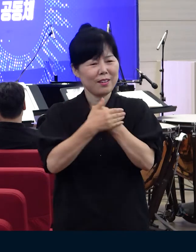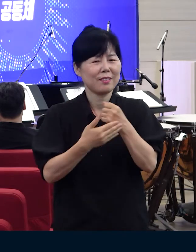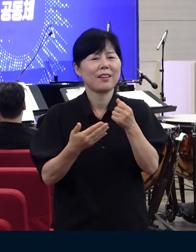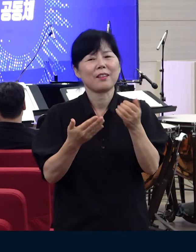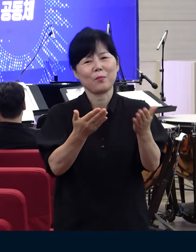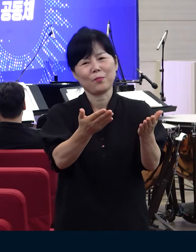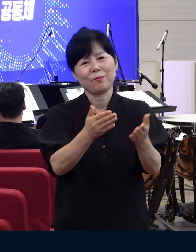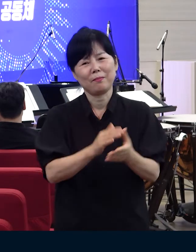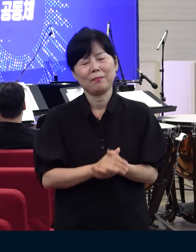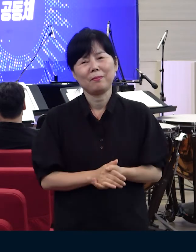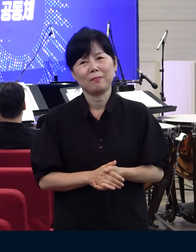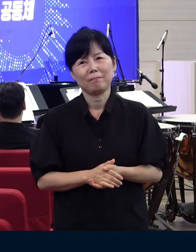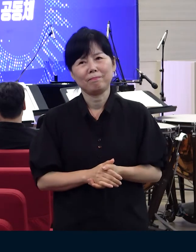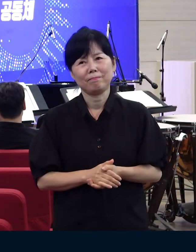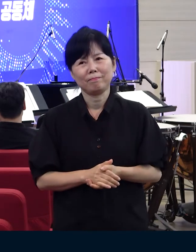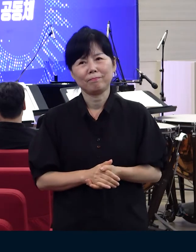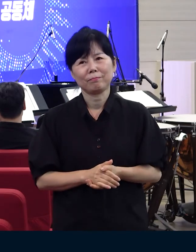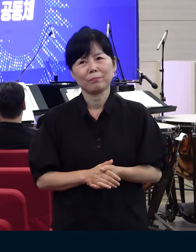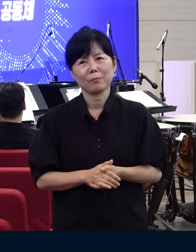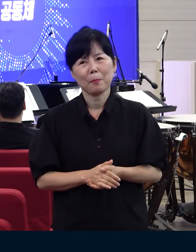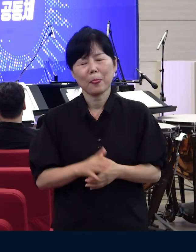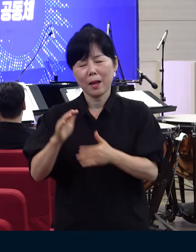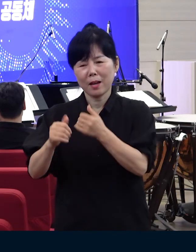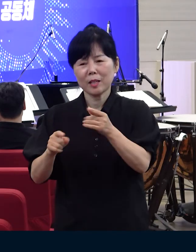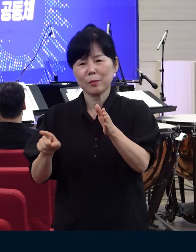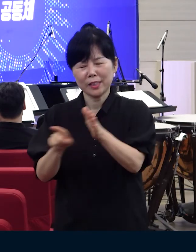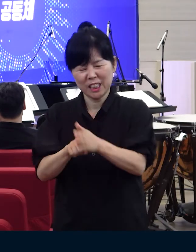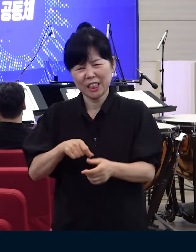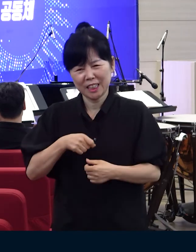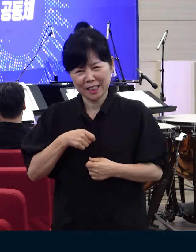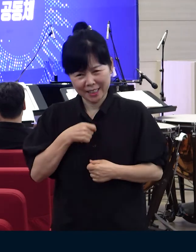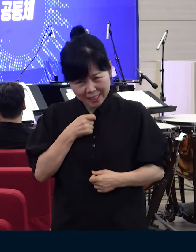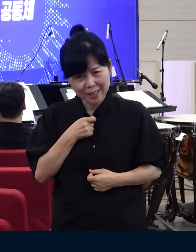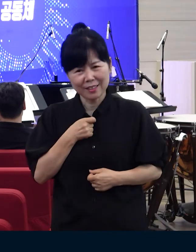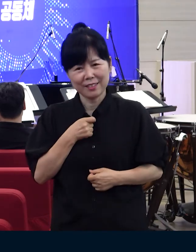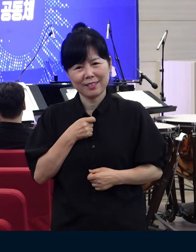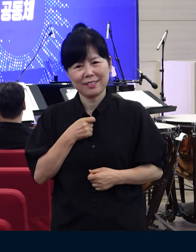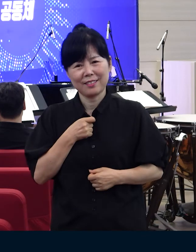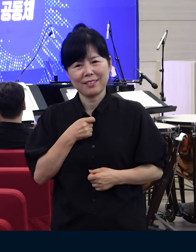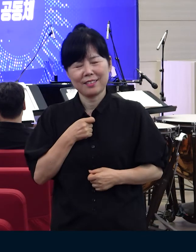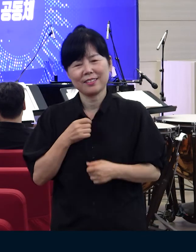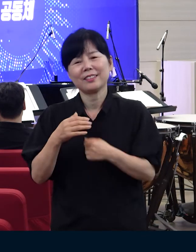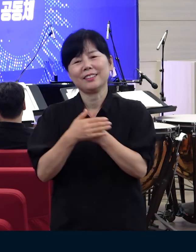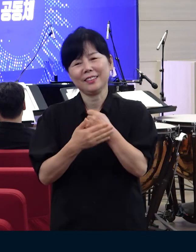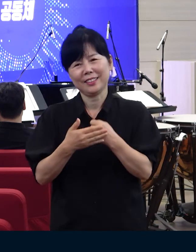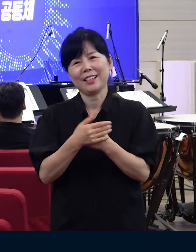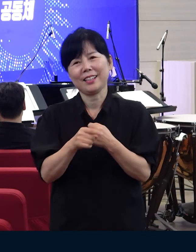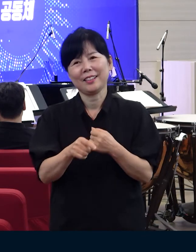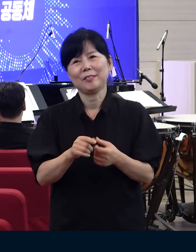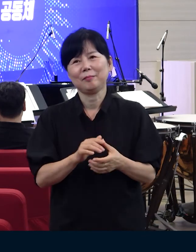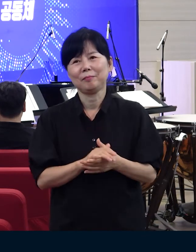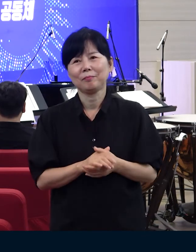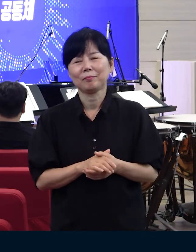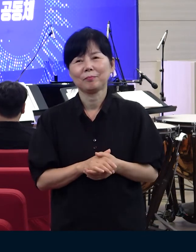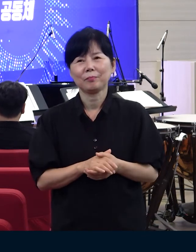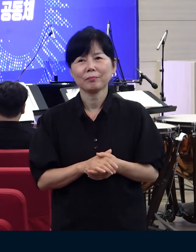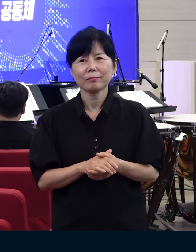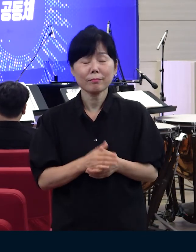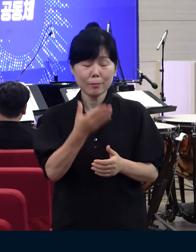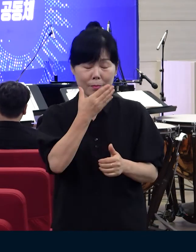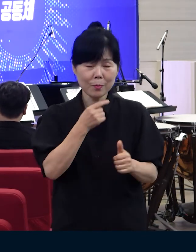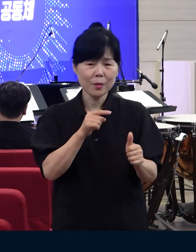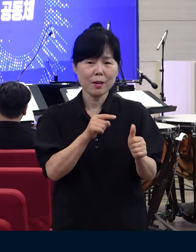헤세드의 정말 중요한 요소는 신실하심이다. 하나님의 신실하심. 하나님은 지금